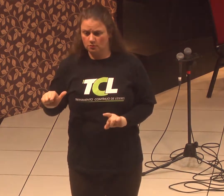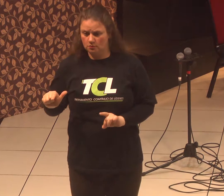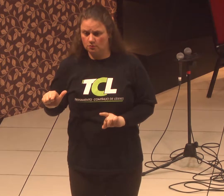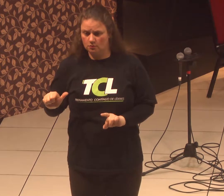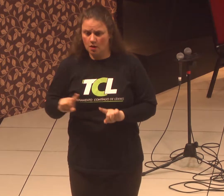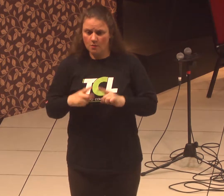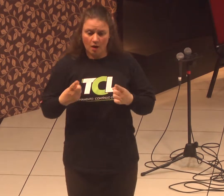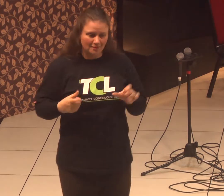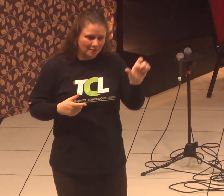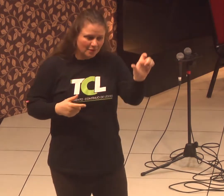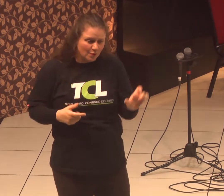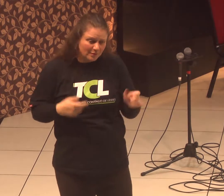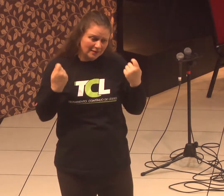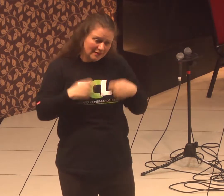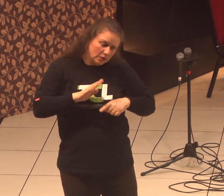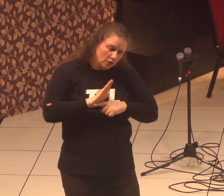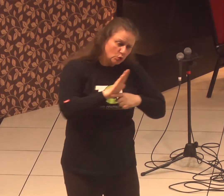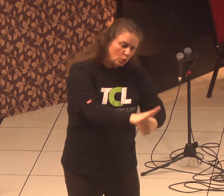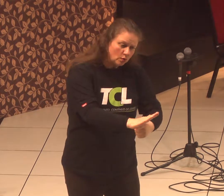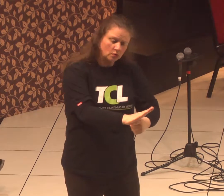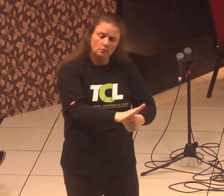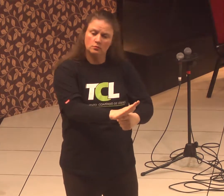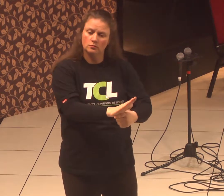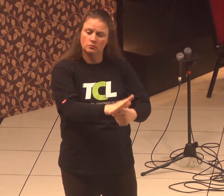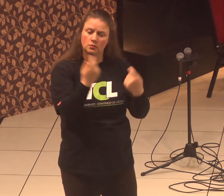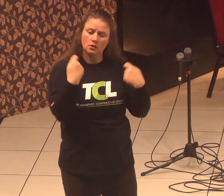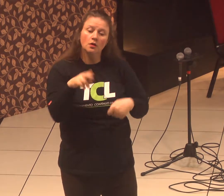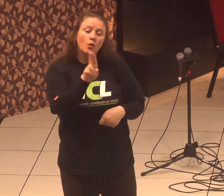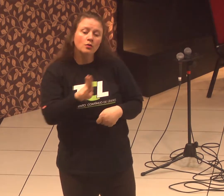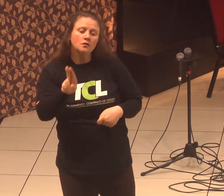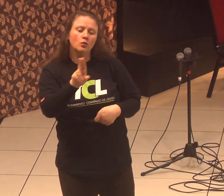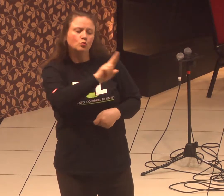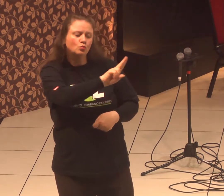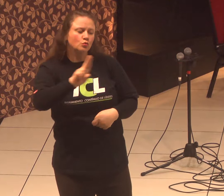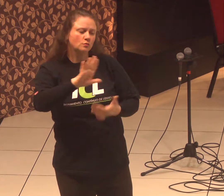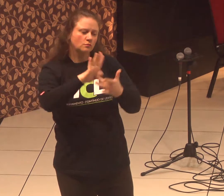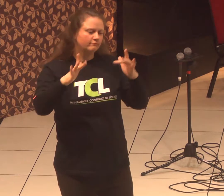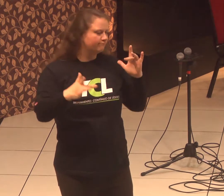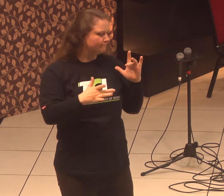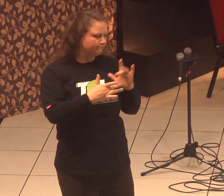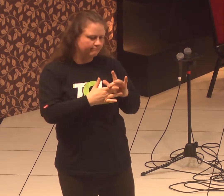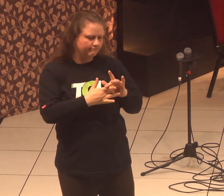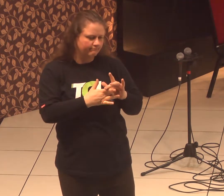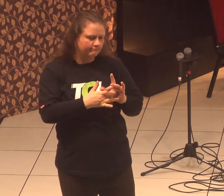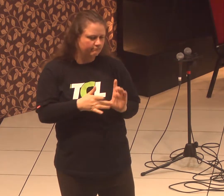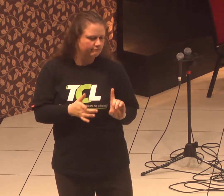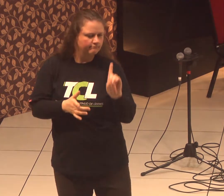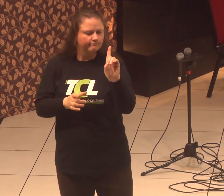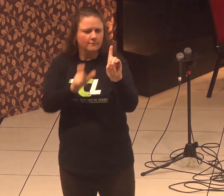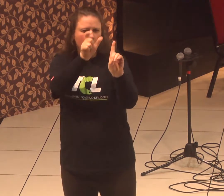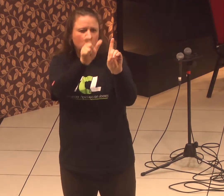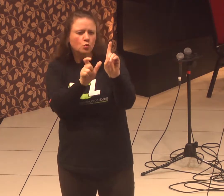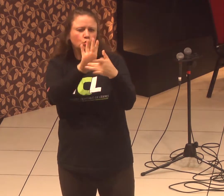Então, quando a gente diz esse nome, a gente tem